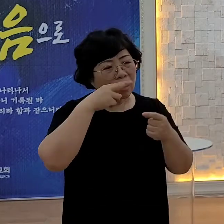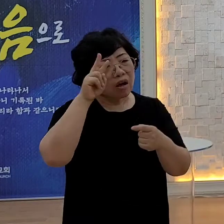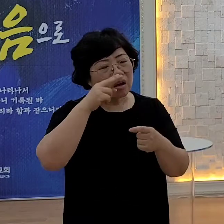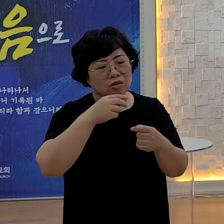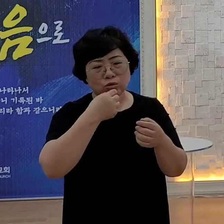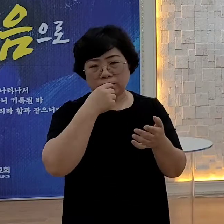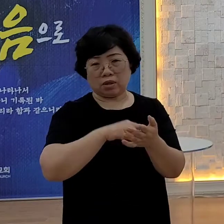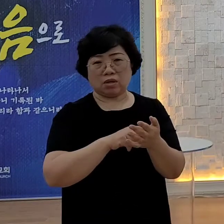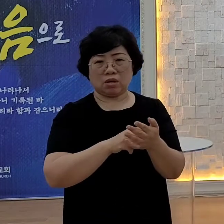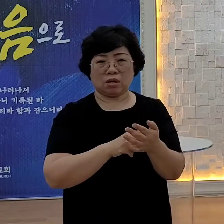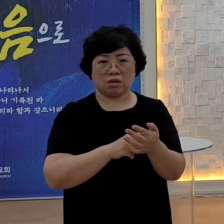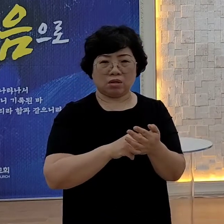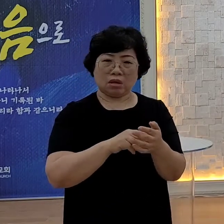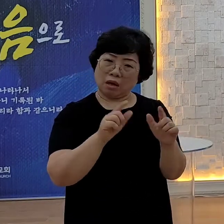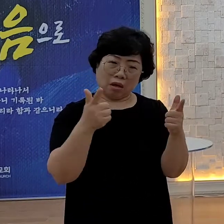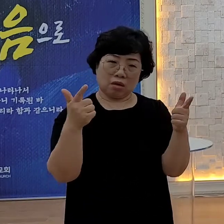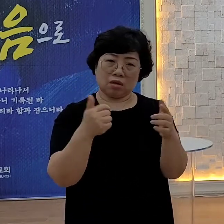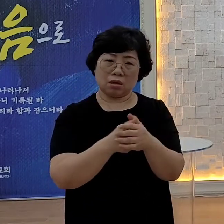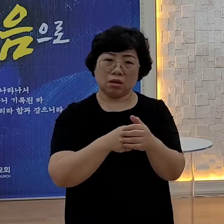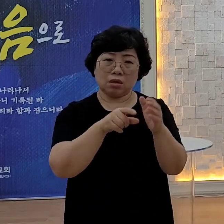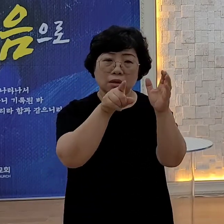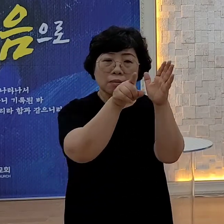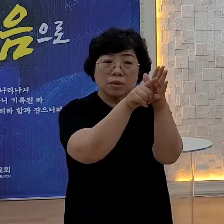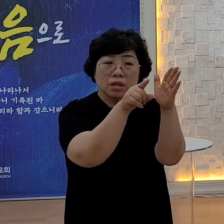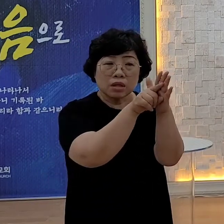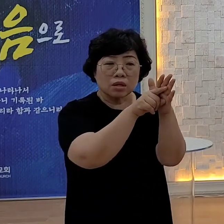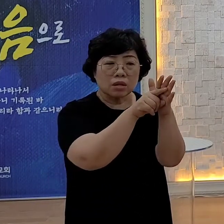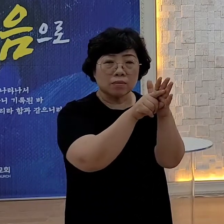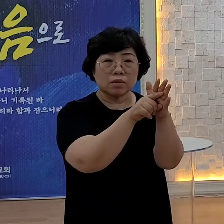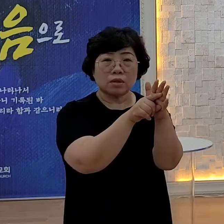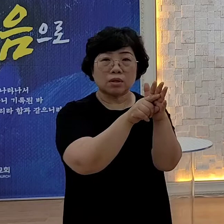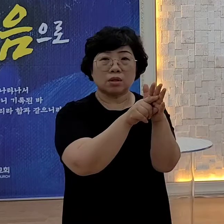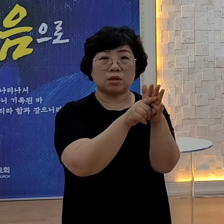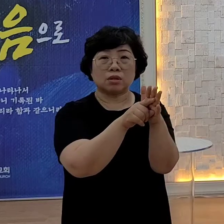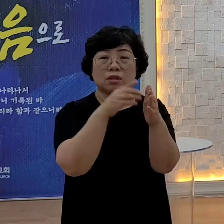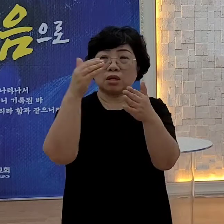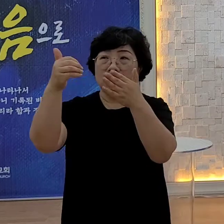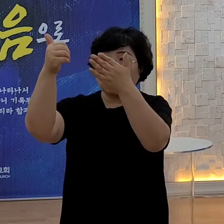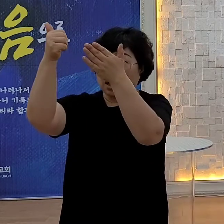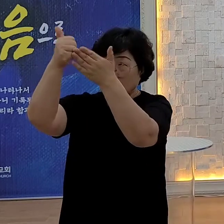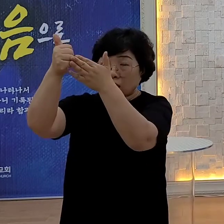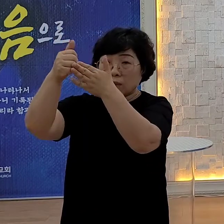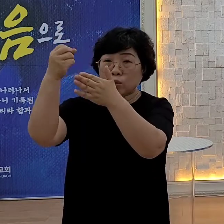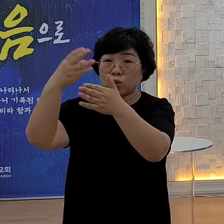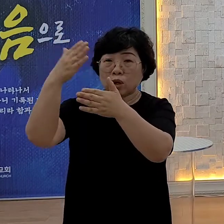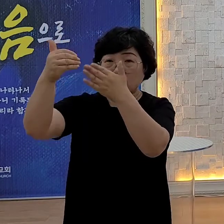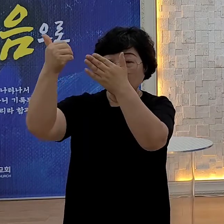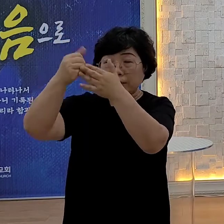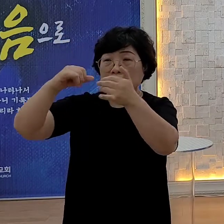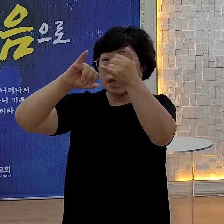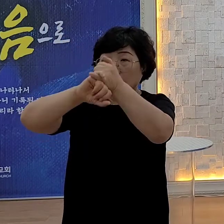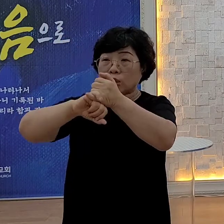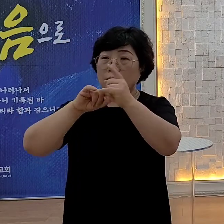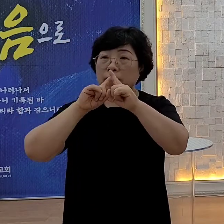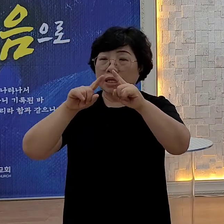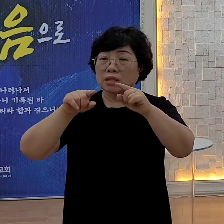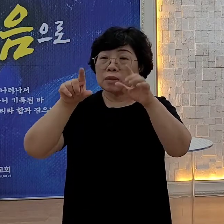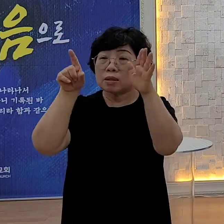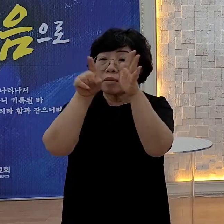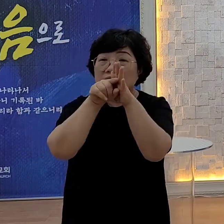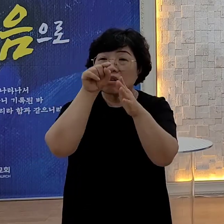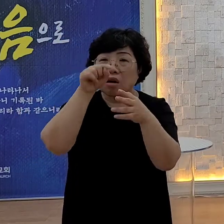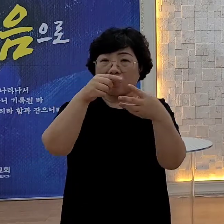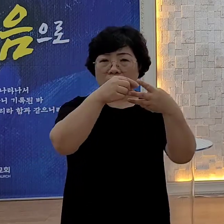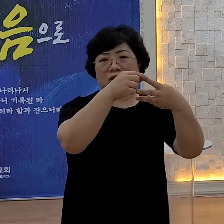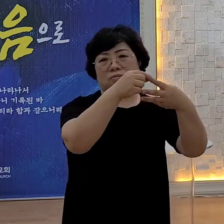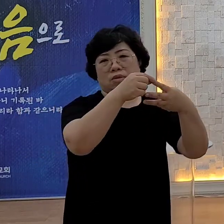있지만 그렇지 않을 수도 있다. 믿음은 아주 이성적일 수도 있단 말이에요. 그러니까 더 중요한 게 뭐냐면 오늘